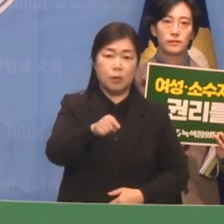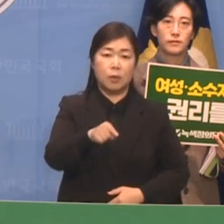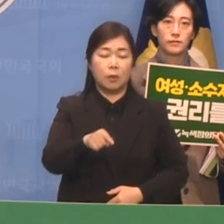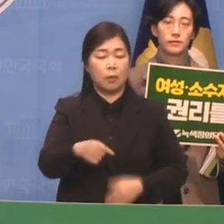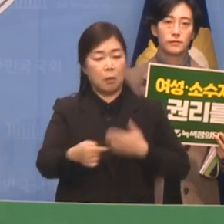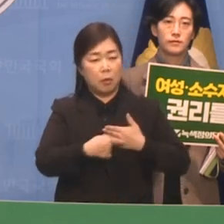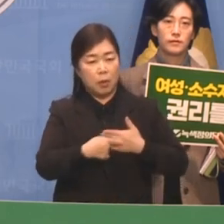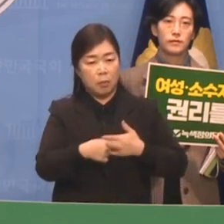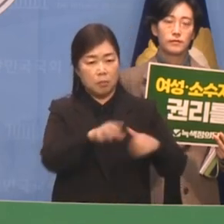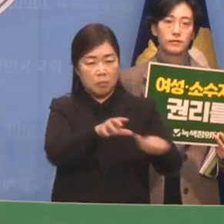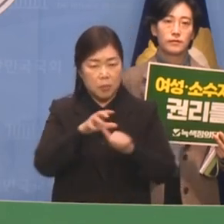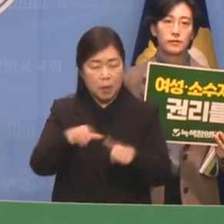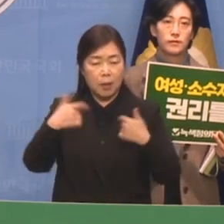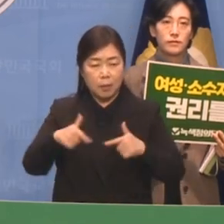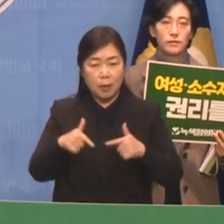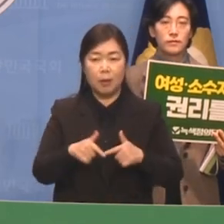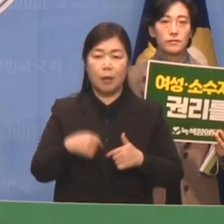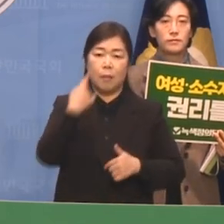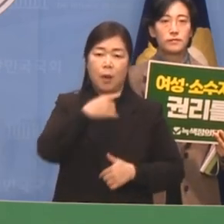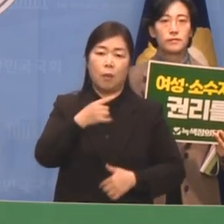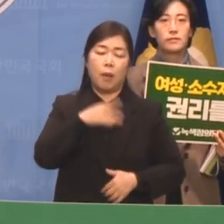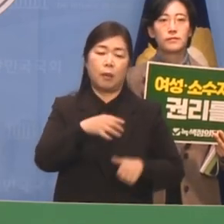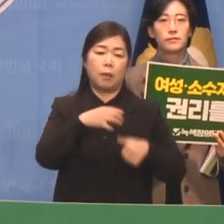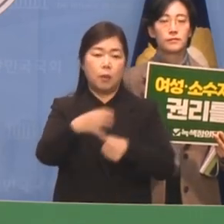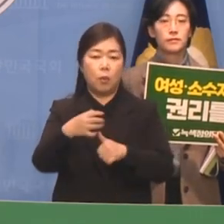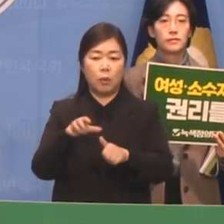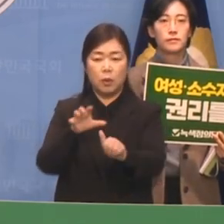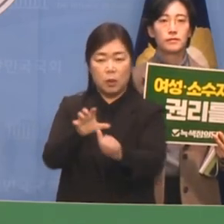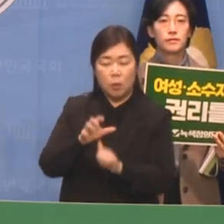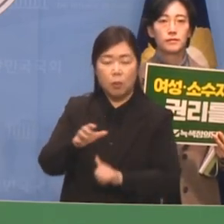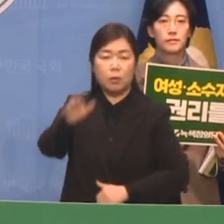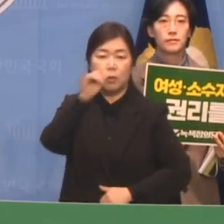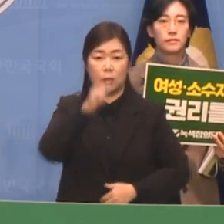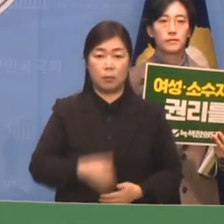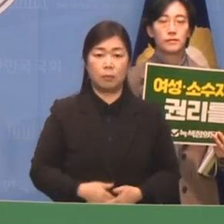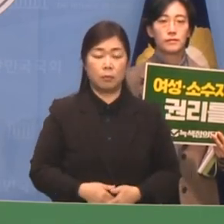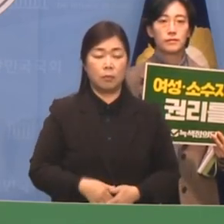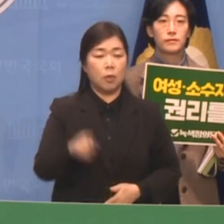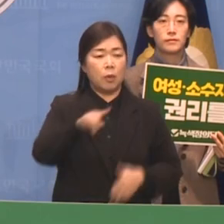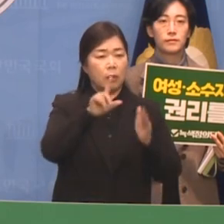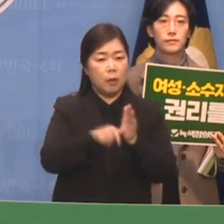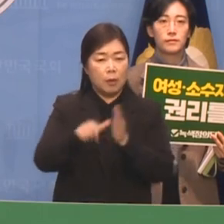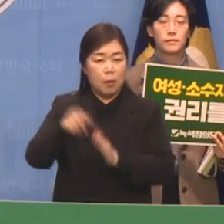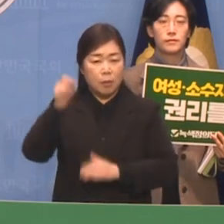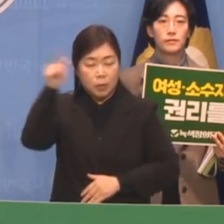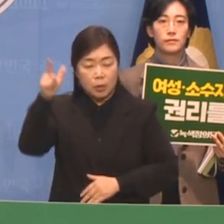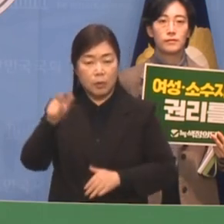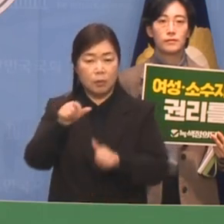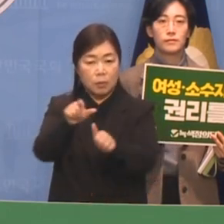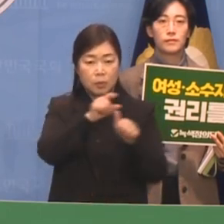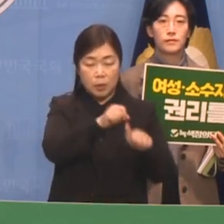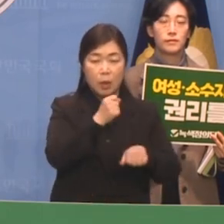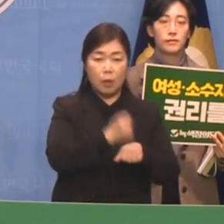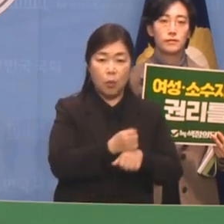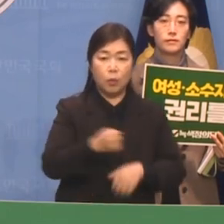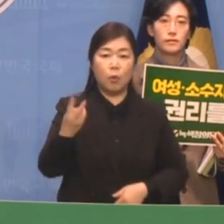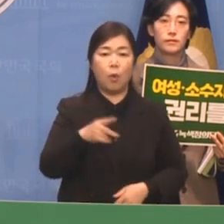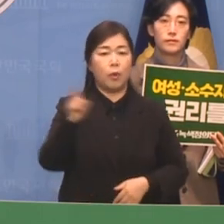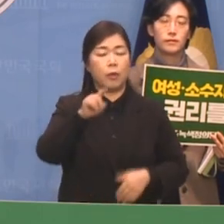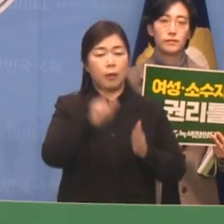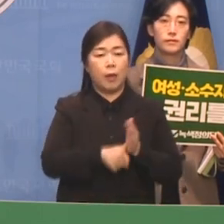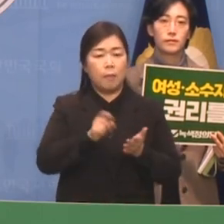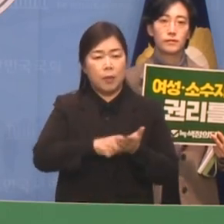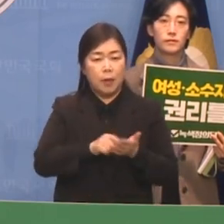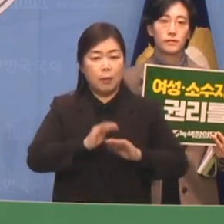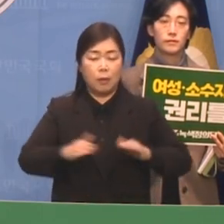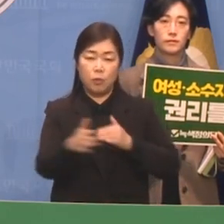장신구처럼 사용되어 왔습니다. 때로는 청년 인재 영입으로, 때로는 비상대책위원장 등으로